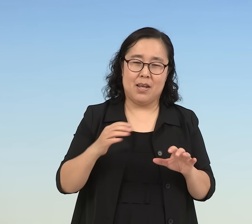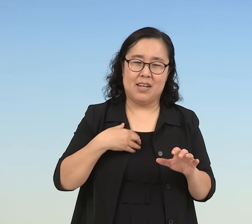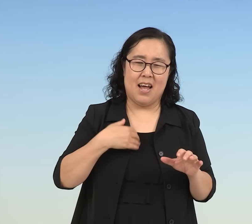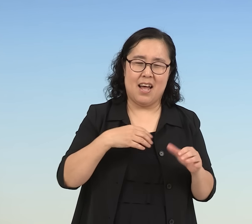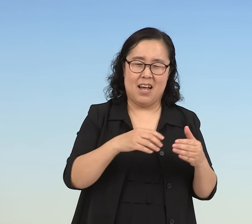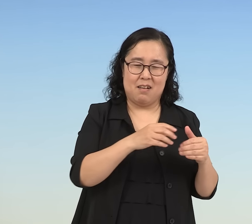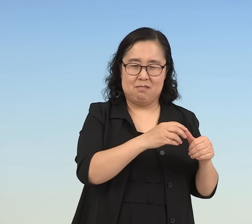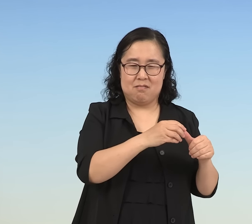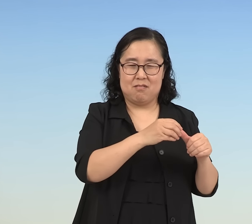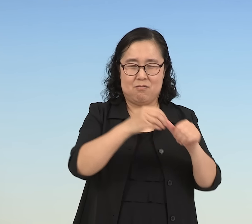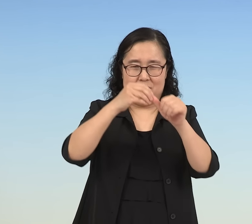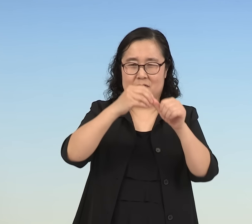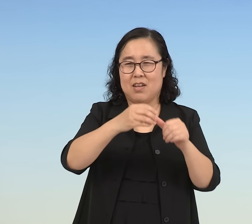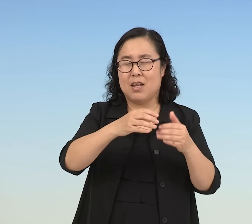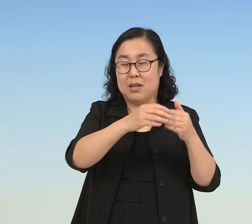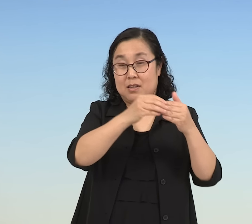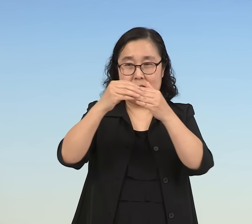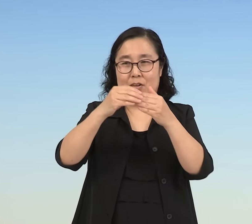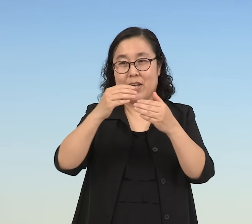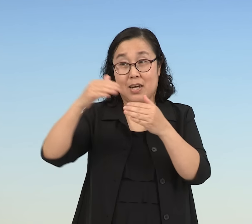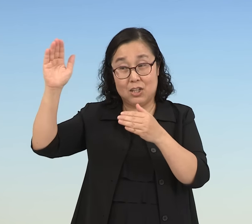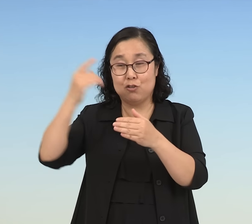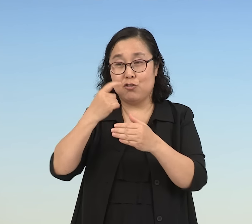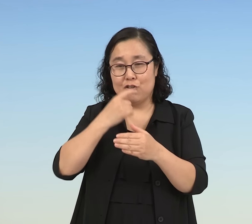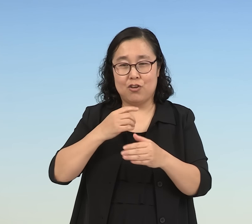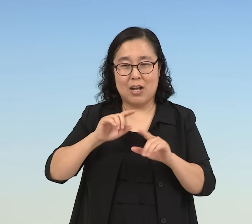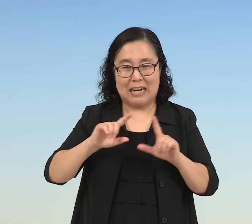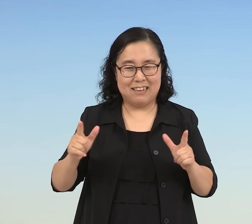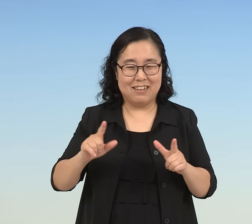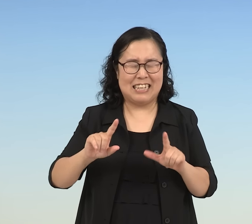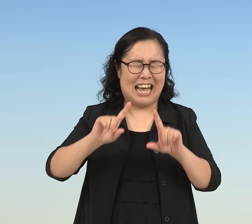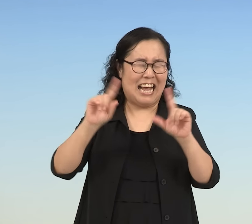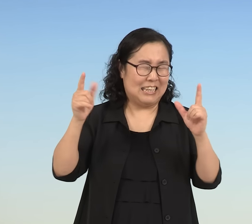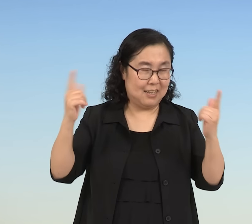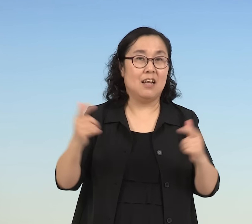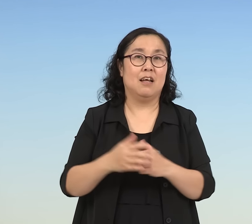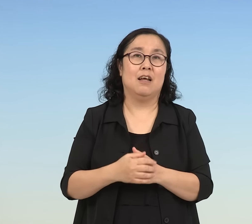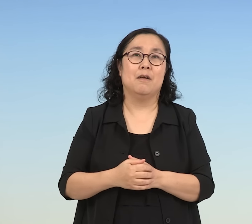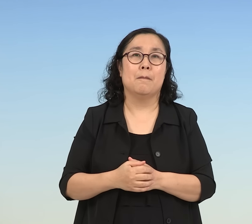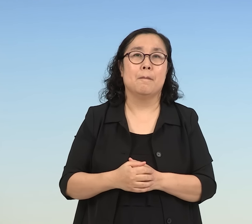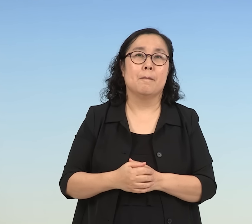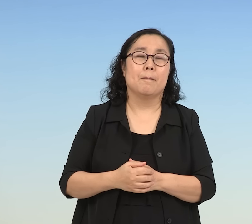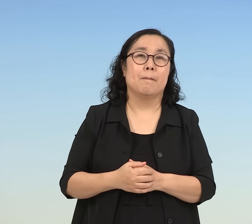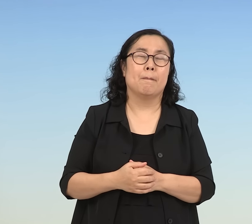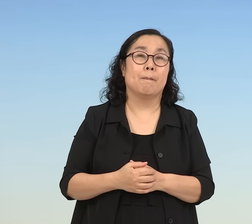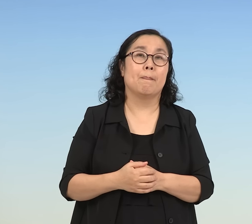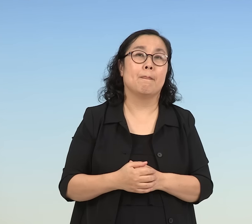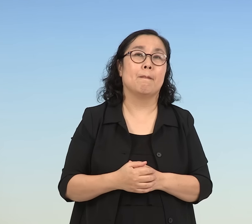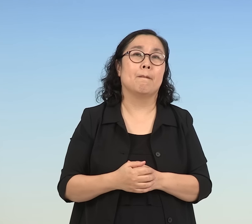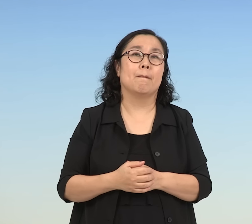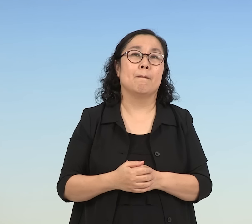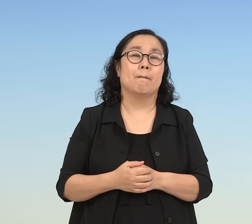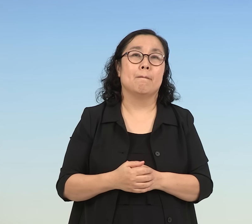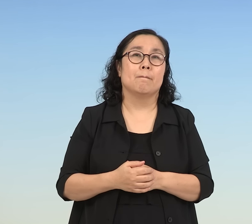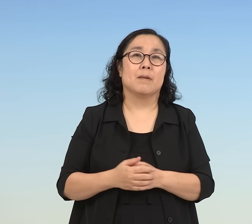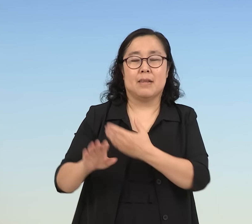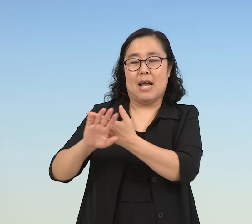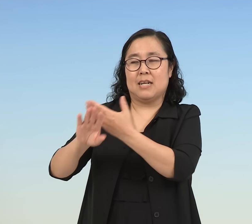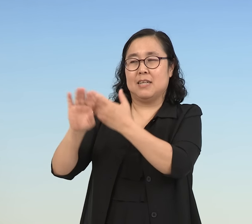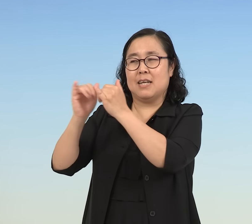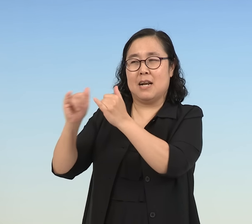이번에 데리고 가시는 줄 알았더니 아니네. 그게 다예요. 딱 요 액센트예요. 그 옆집 누구